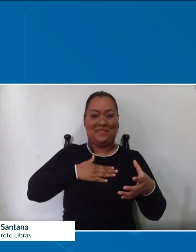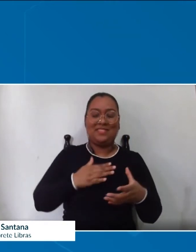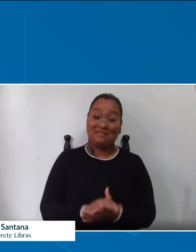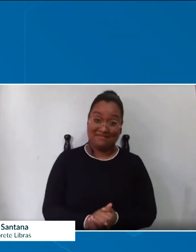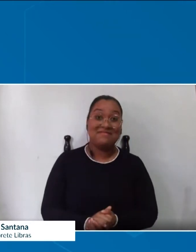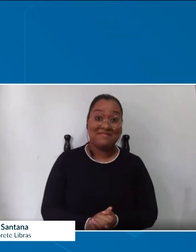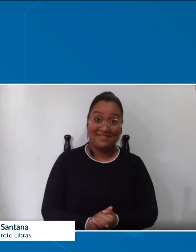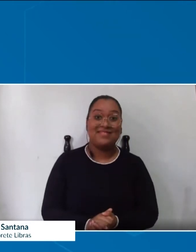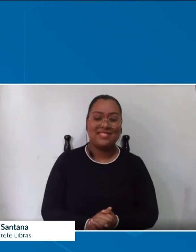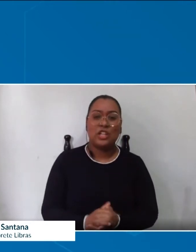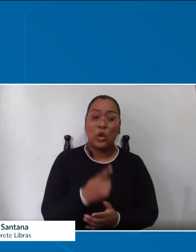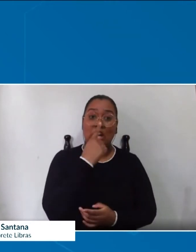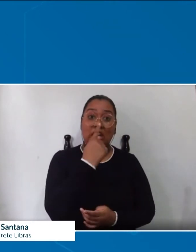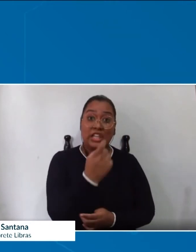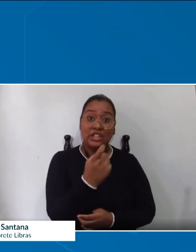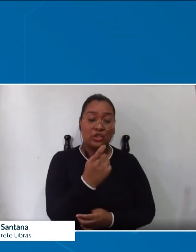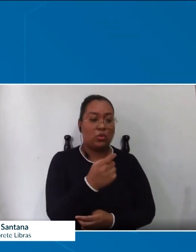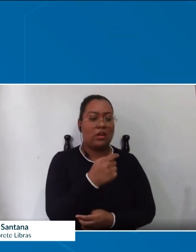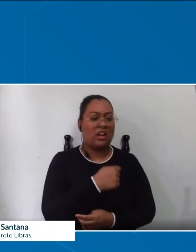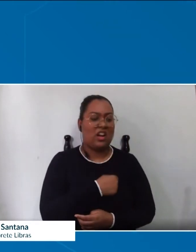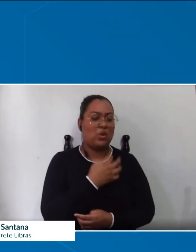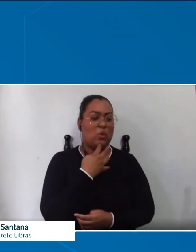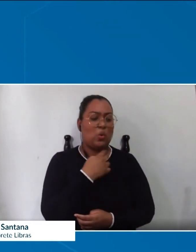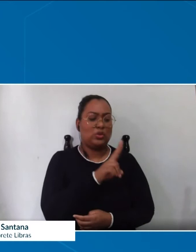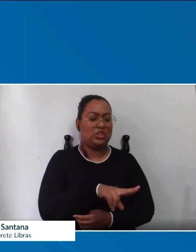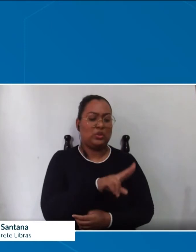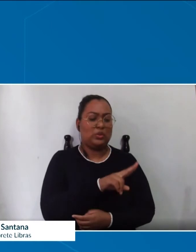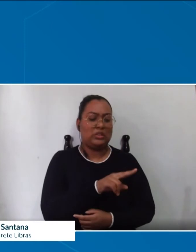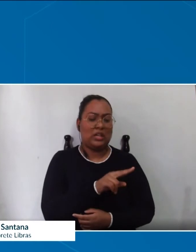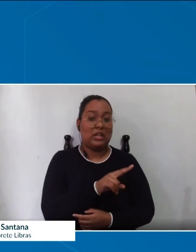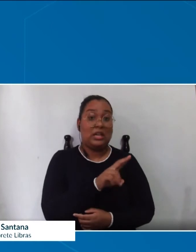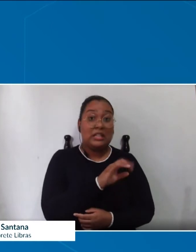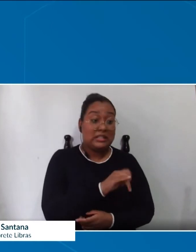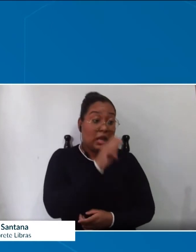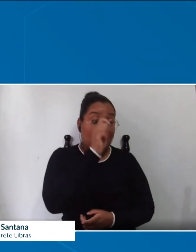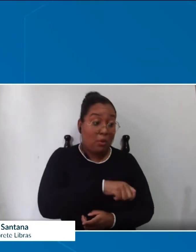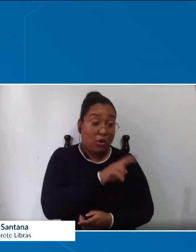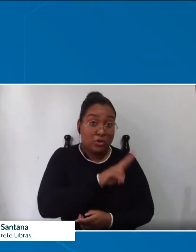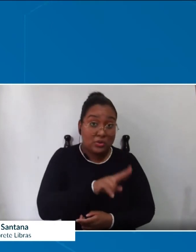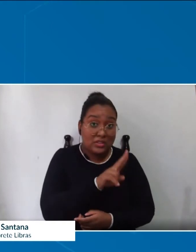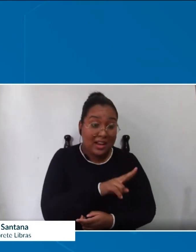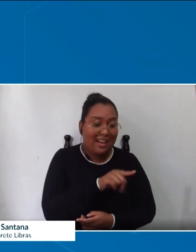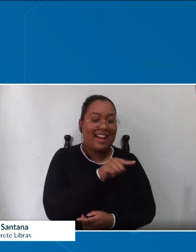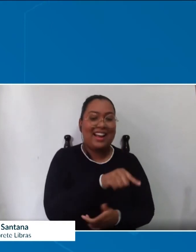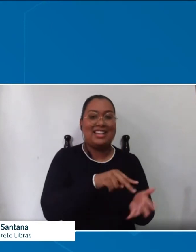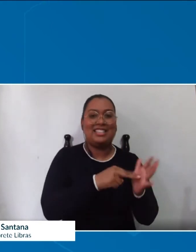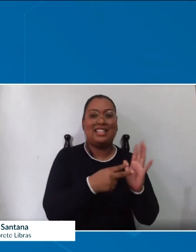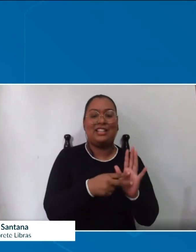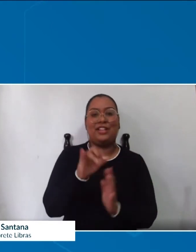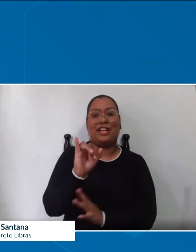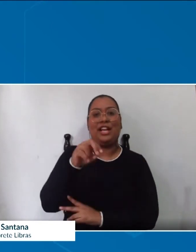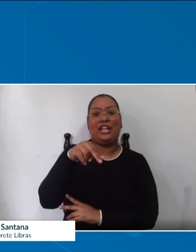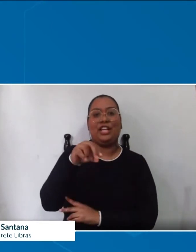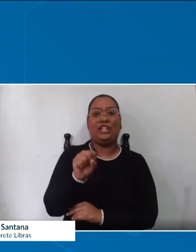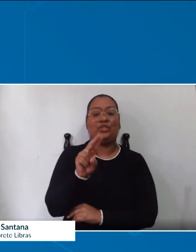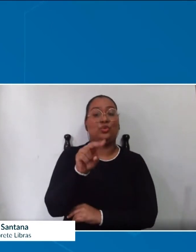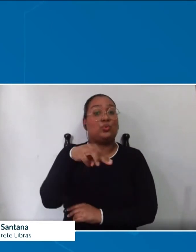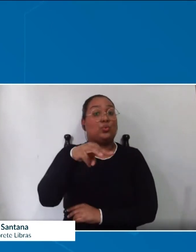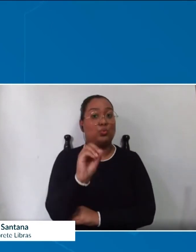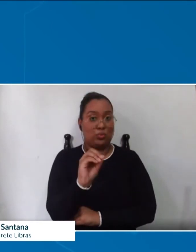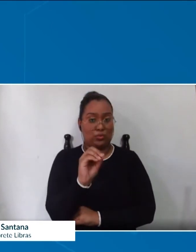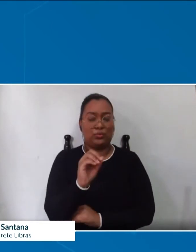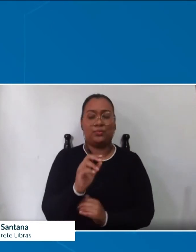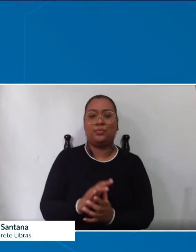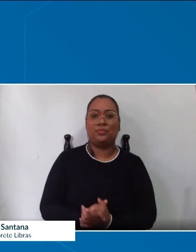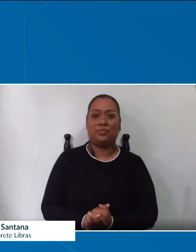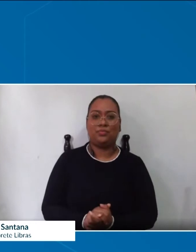lixo é aquilo que eu não sei usar. Se eu sei usar, ele começa a ser um insumo. E, a partir